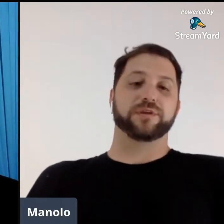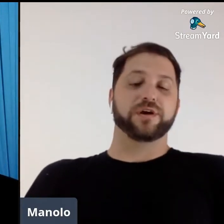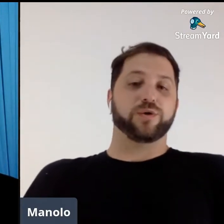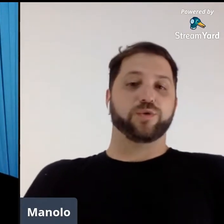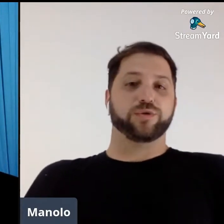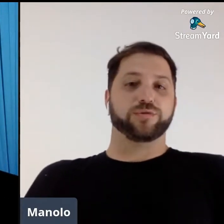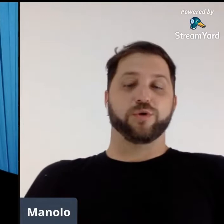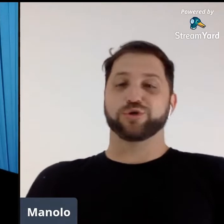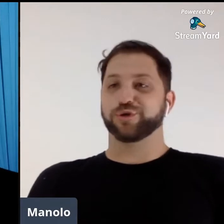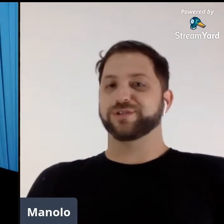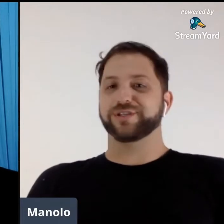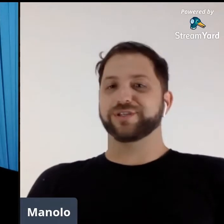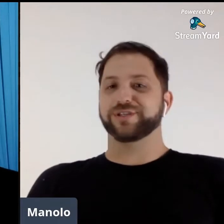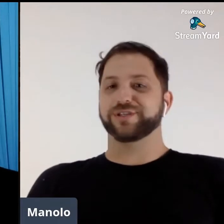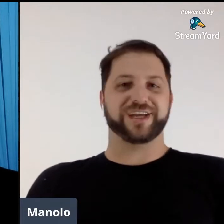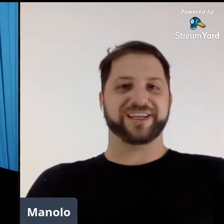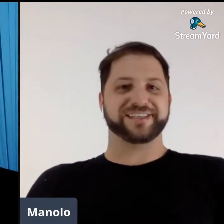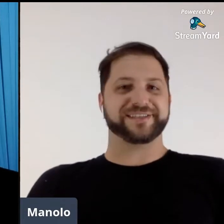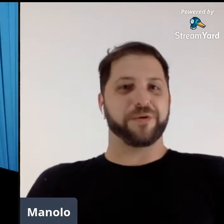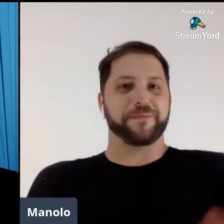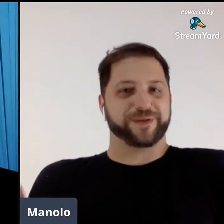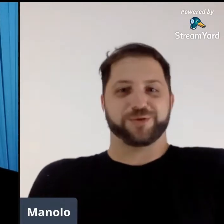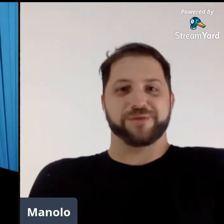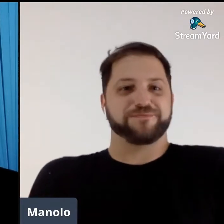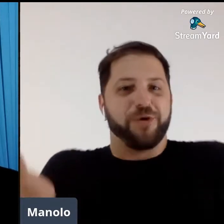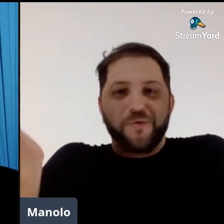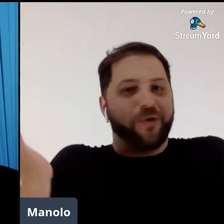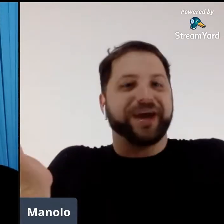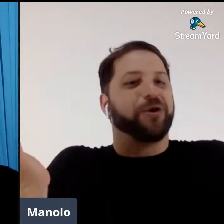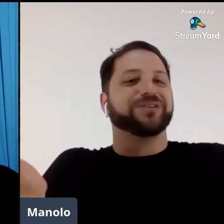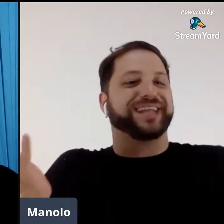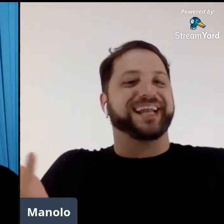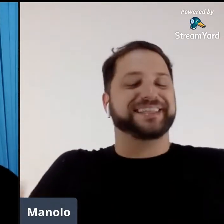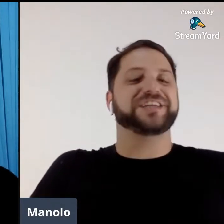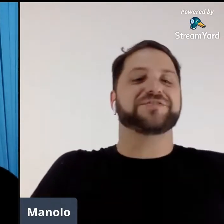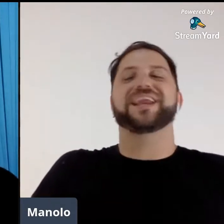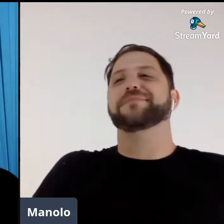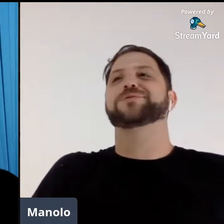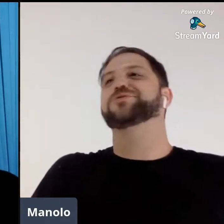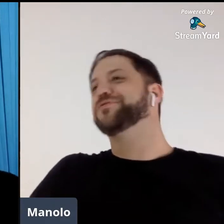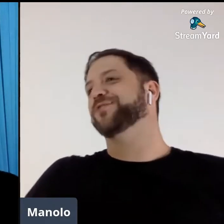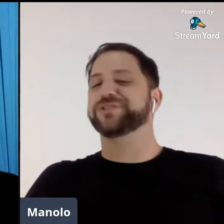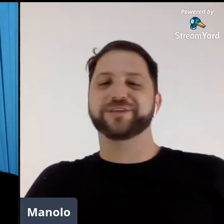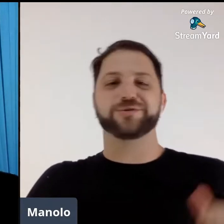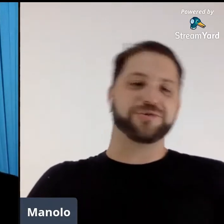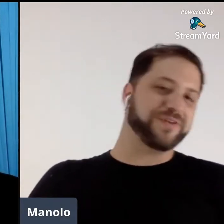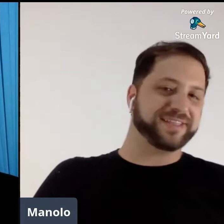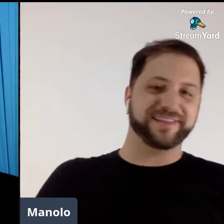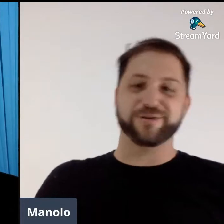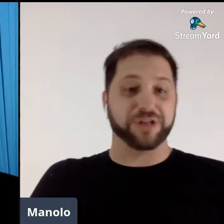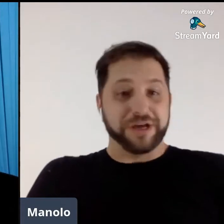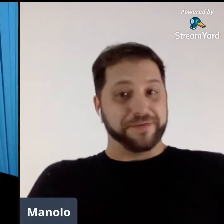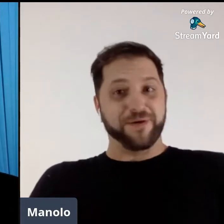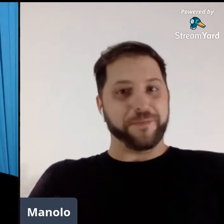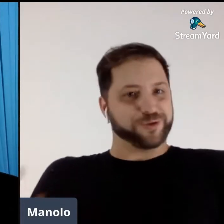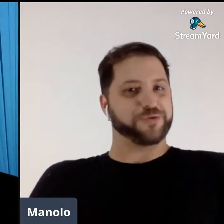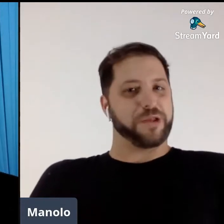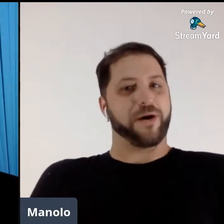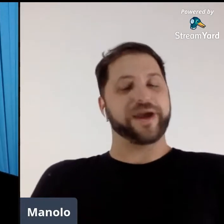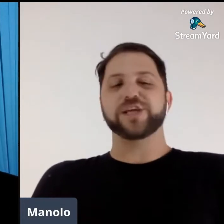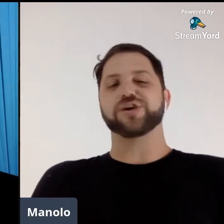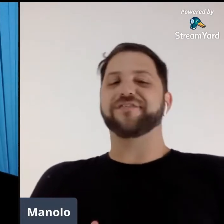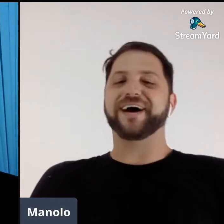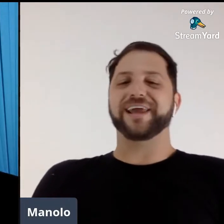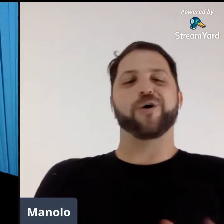favor. Sim, Adam. O surdo, realmente, eles são uma pessoa como qualquer outra, né? Tem gente que fala, ah, mas o surdo não vai conseguir, o surdo não vai entender. O surdo... Não, é uma